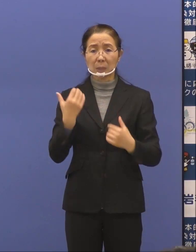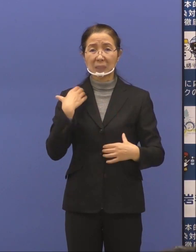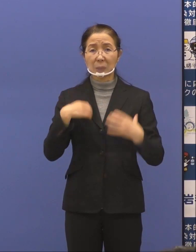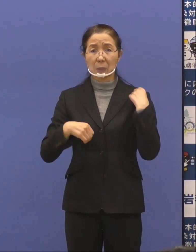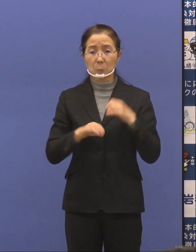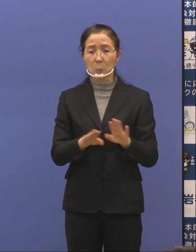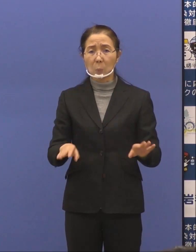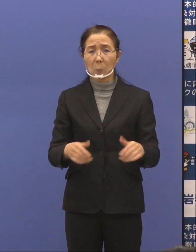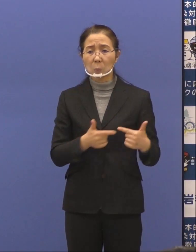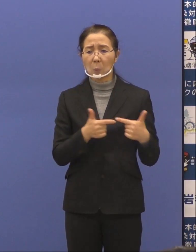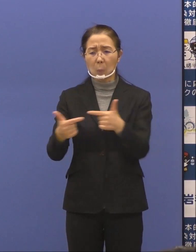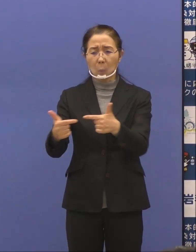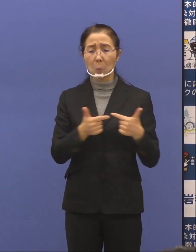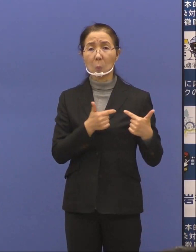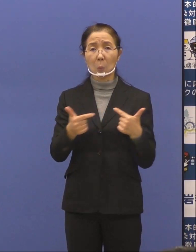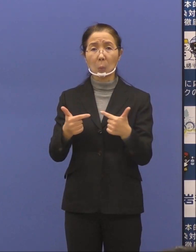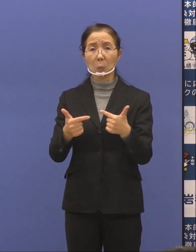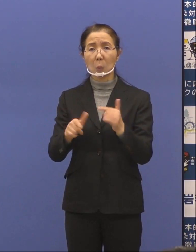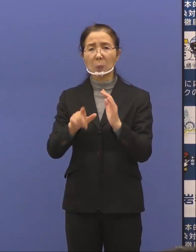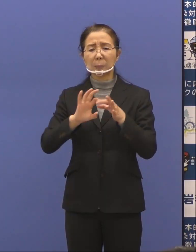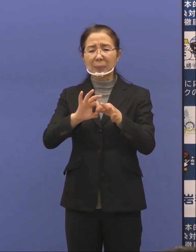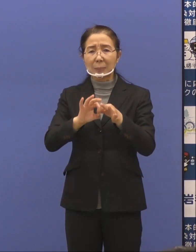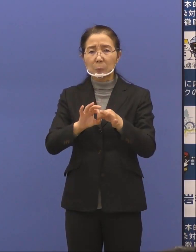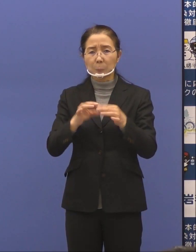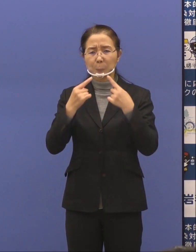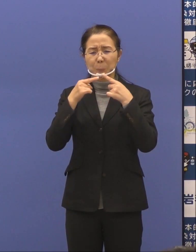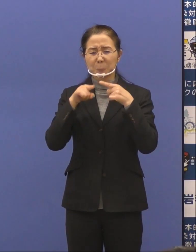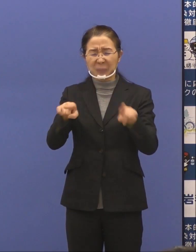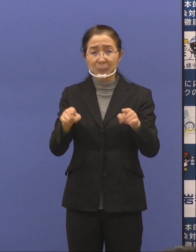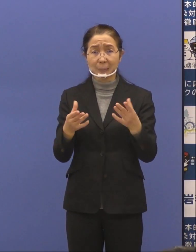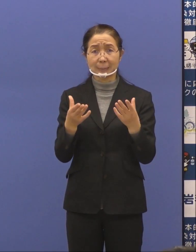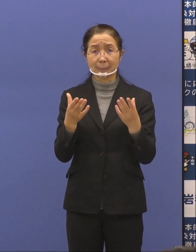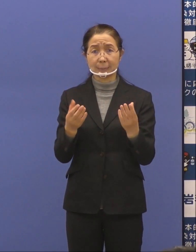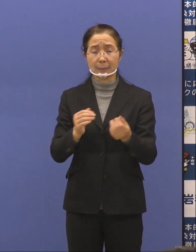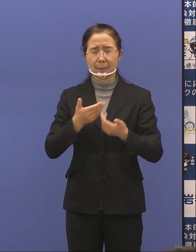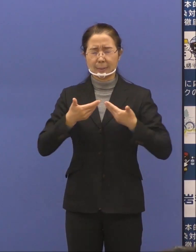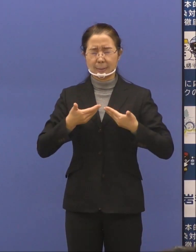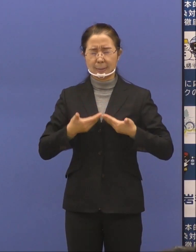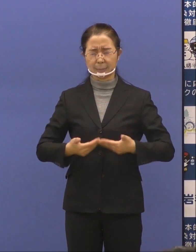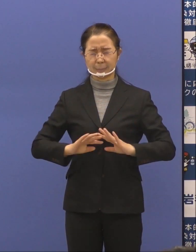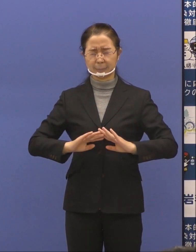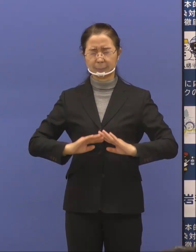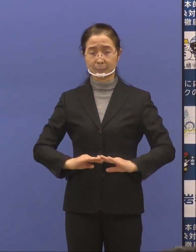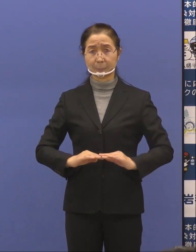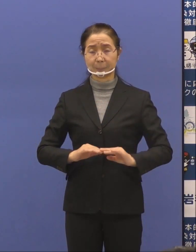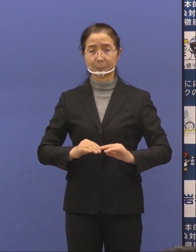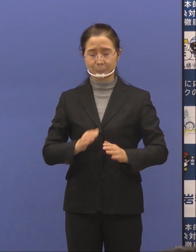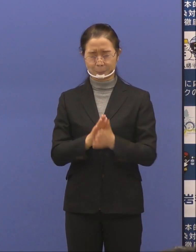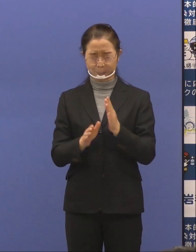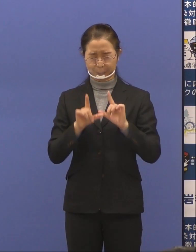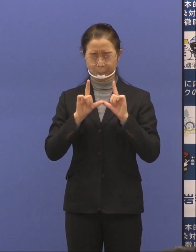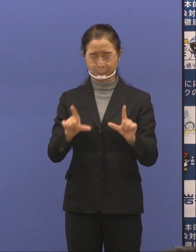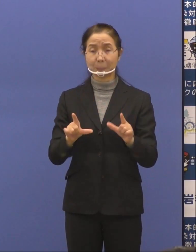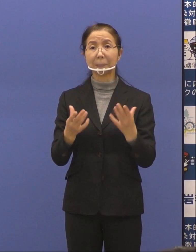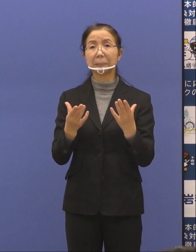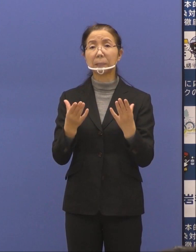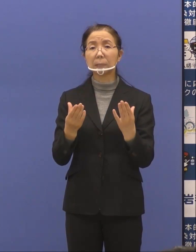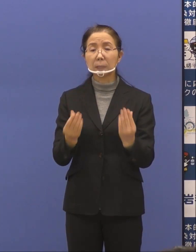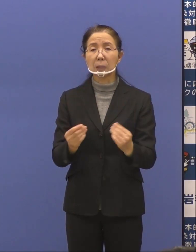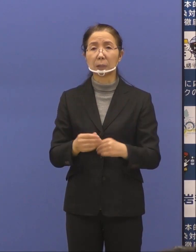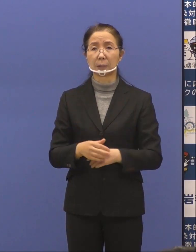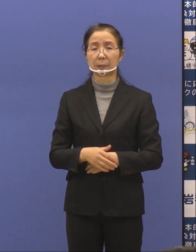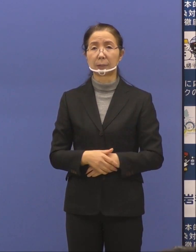徒の安全管理に関する通知を出して、改めて、安全を呼びかけているということで、そ